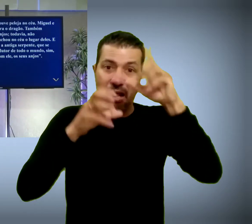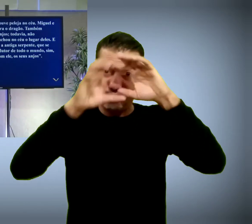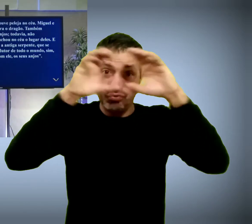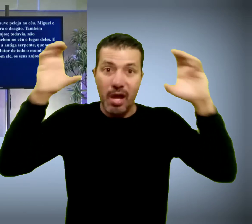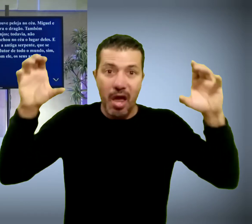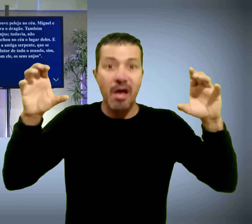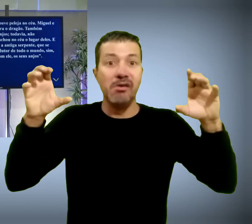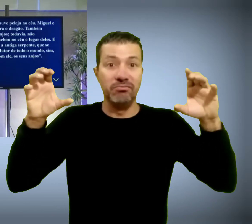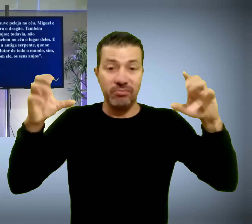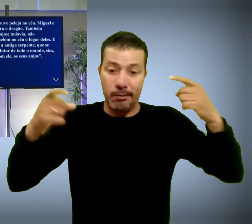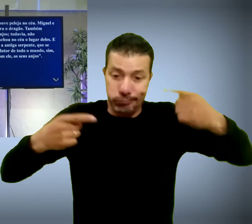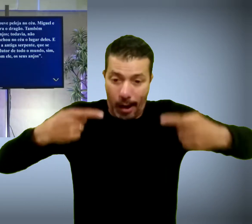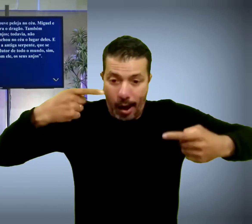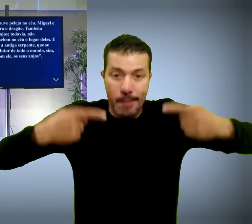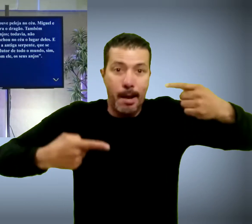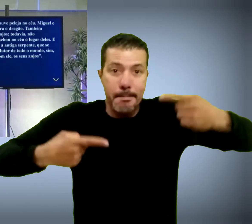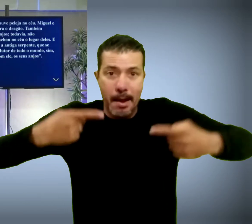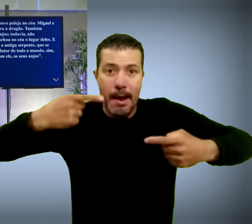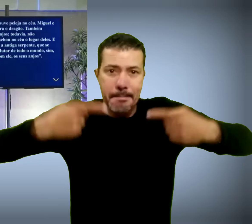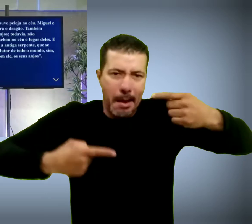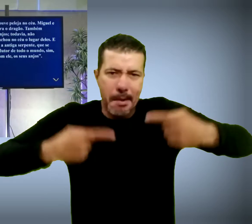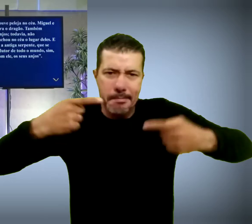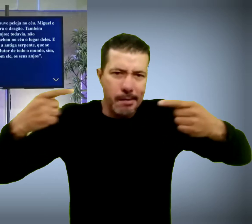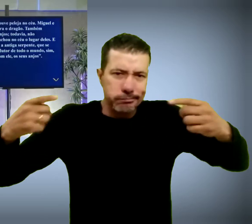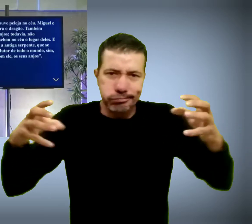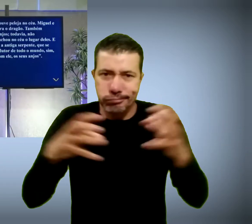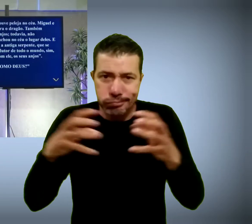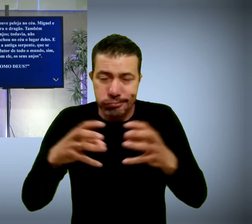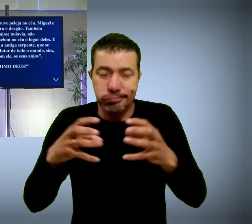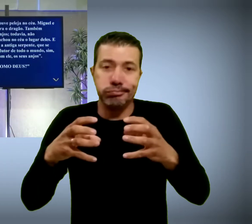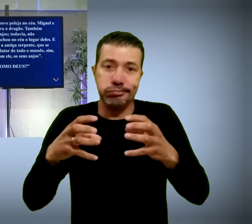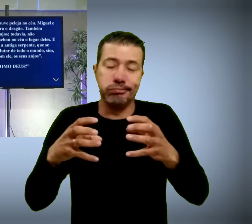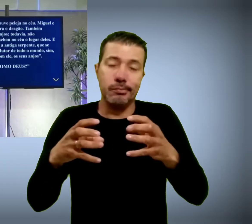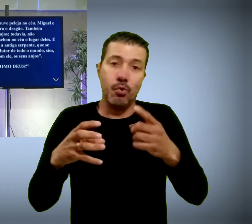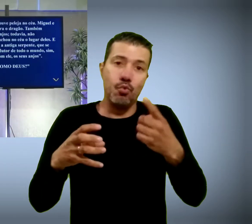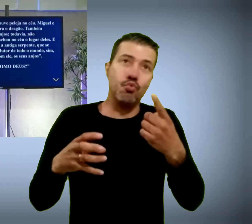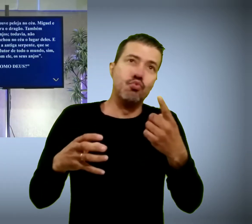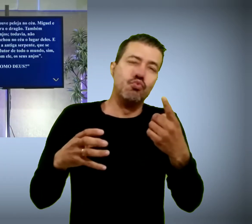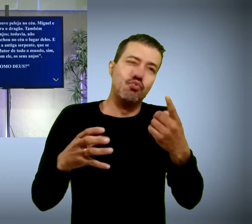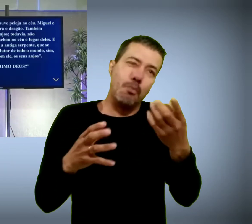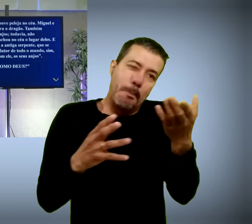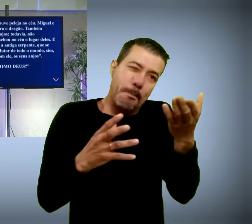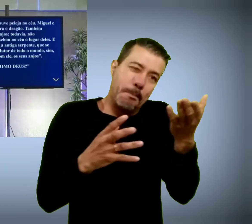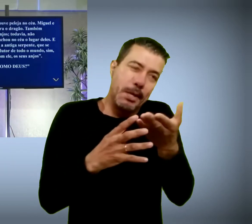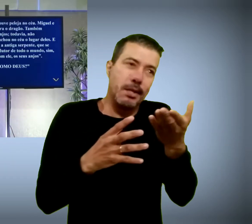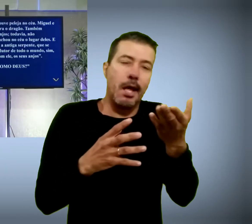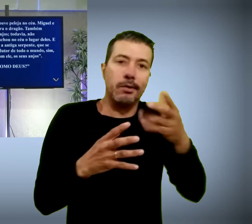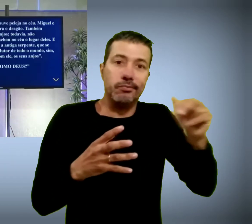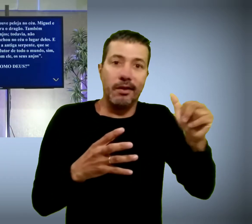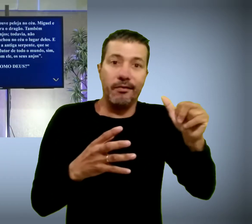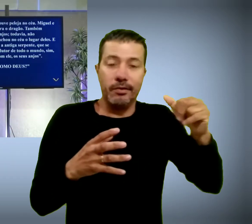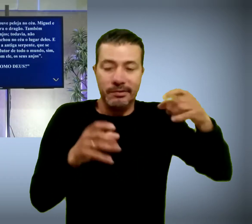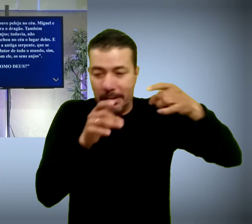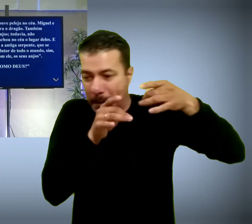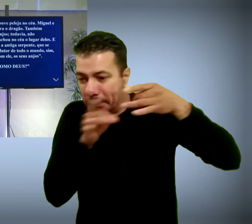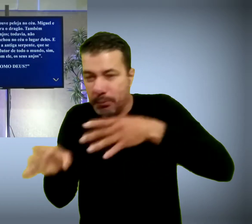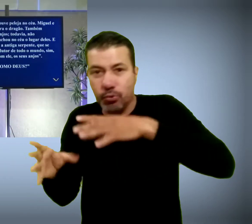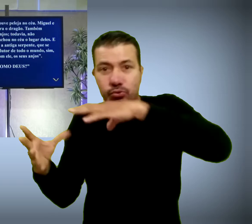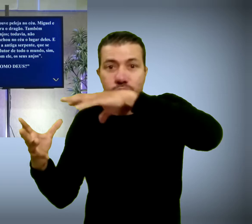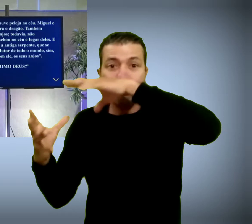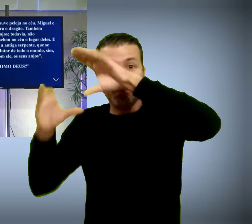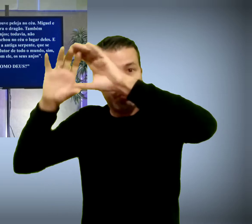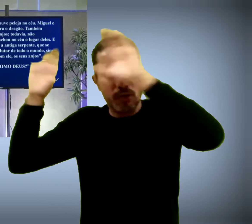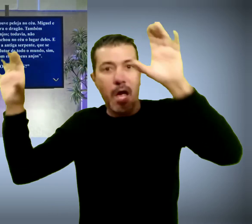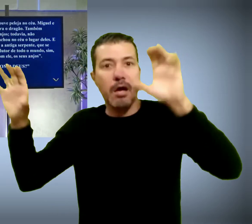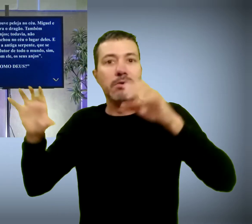Ele e seus anjos, 1/3 dos anjos foram atirados para a terra. Miguel, a gente